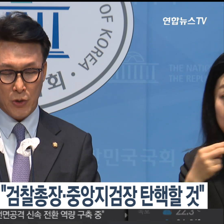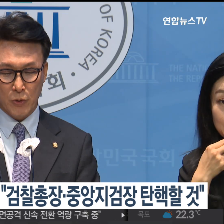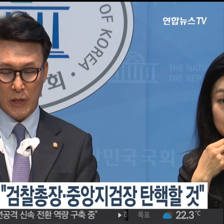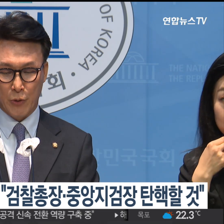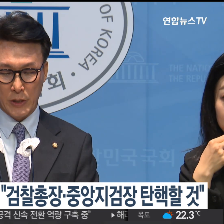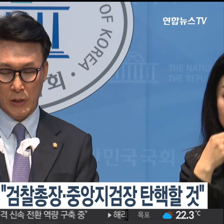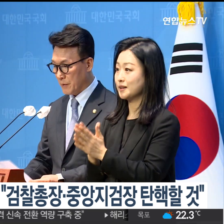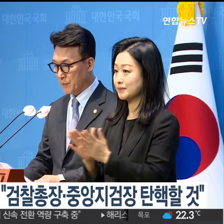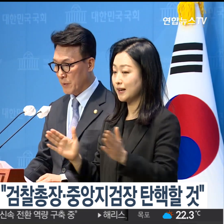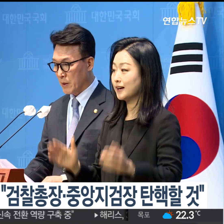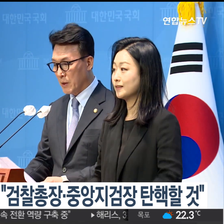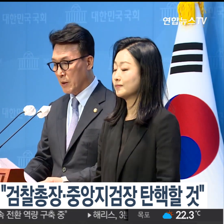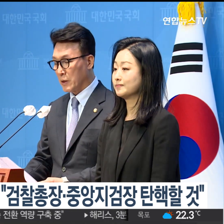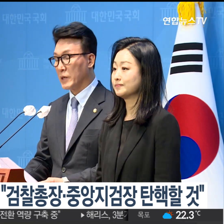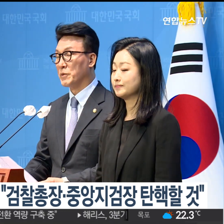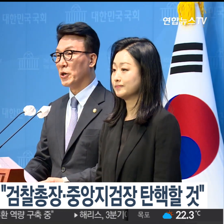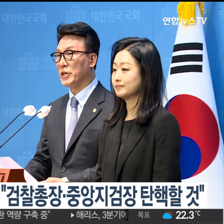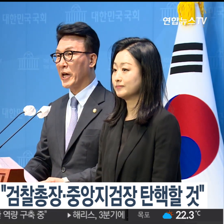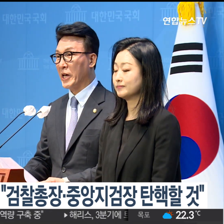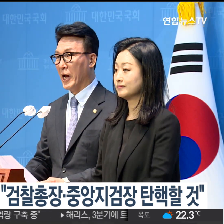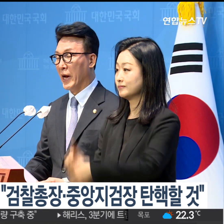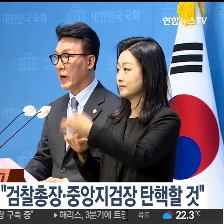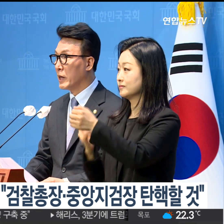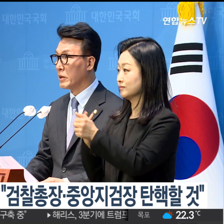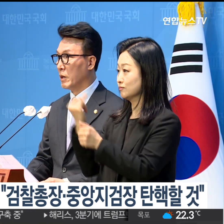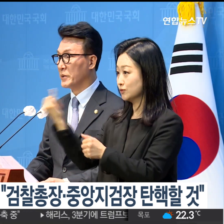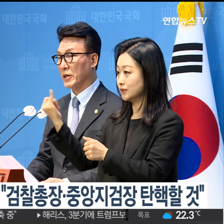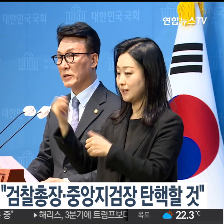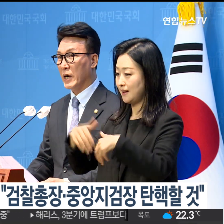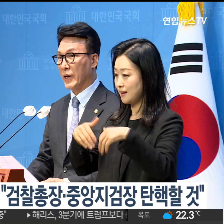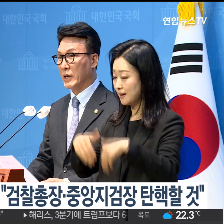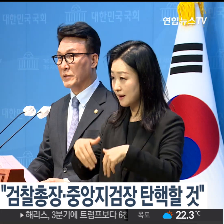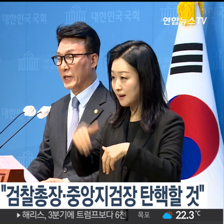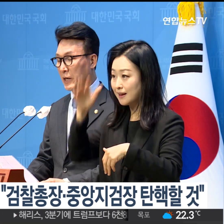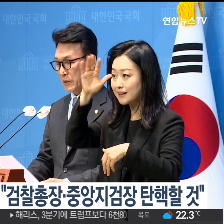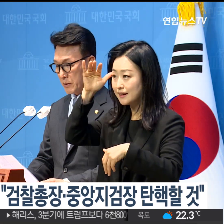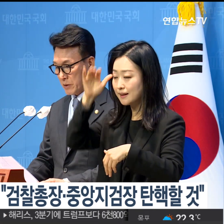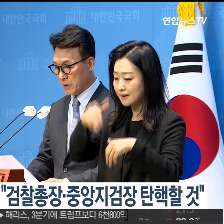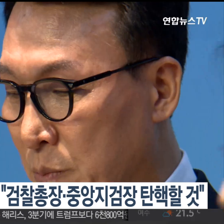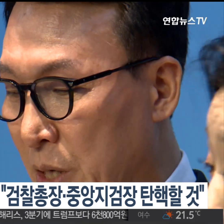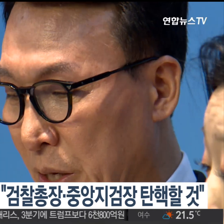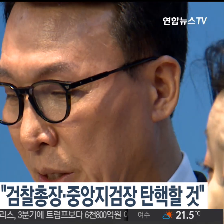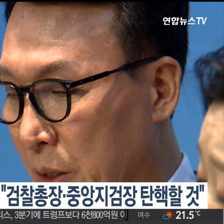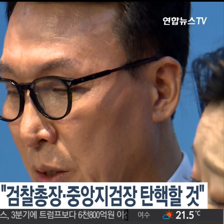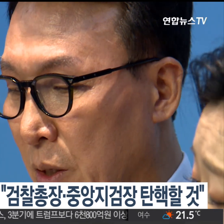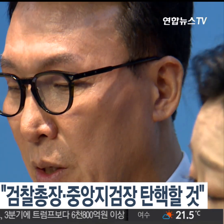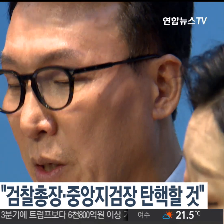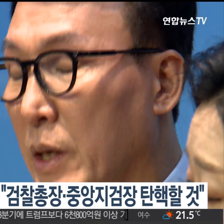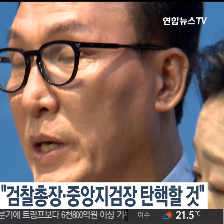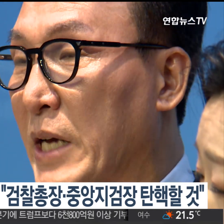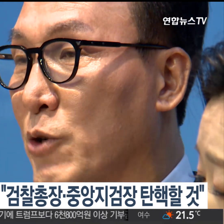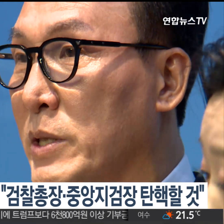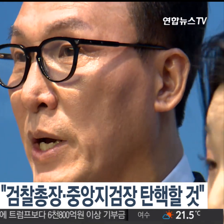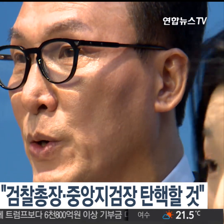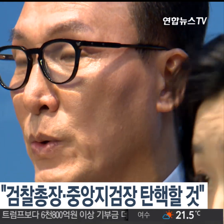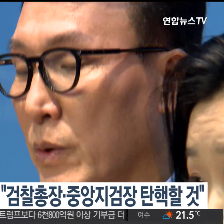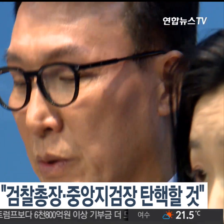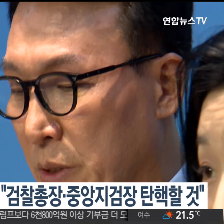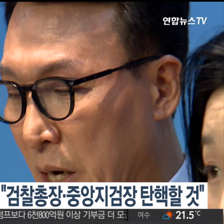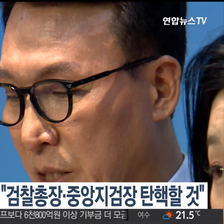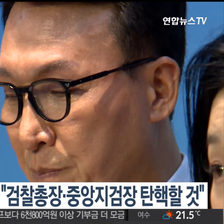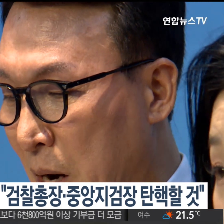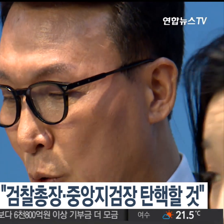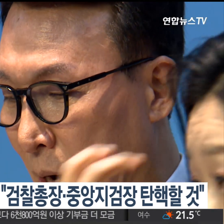오후 기자회견을 열고 검찰의 불기소 처분을 비판하면서 국민을 대신해 김건희 여사 범죄 은폐